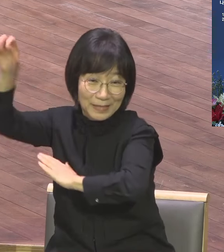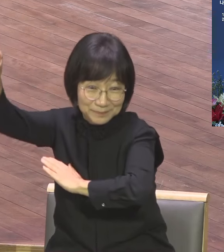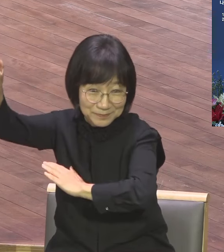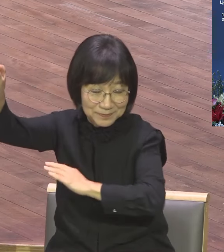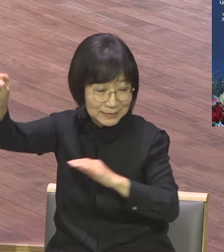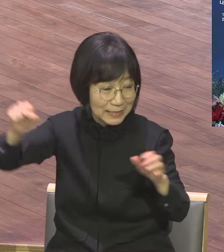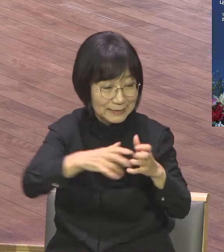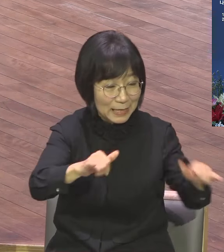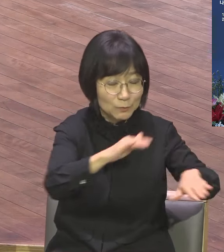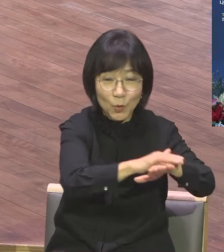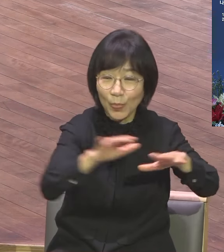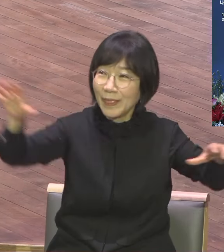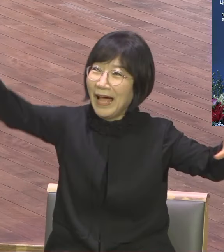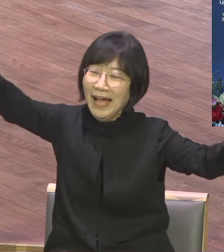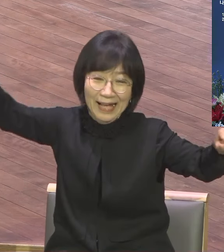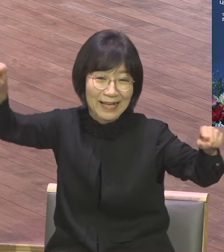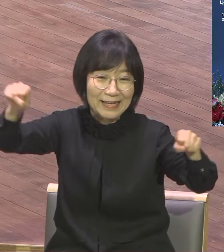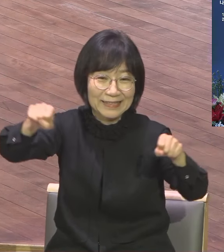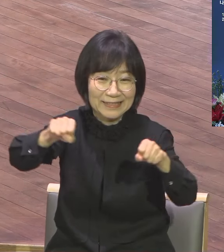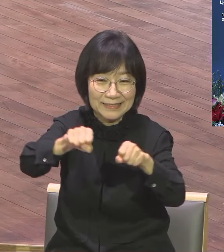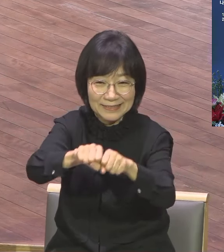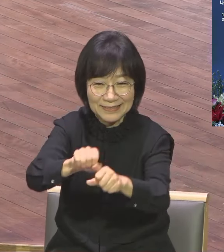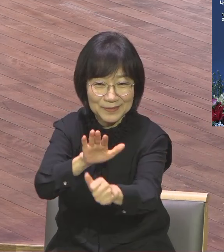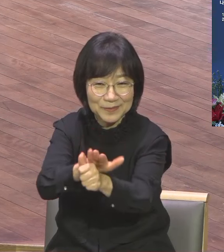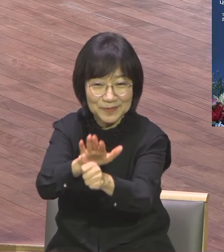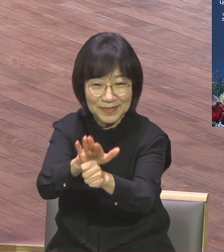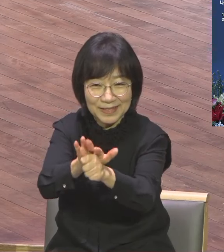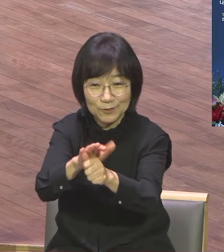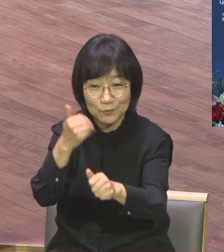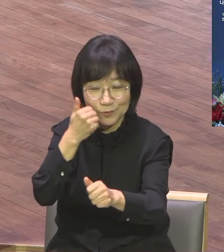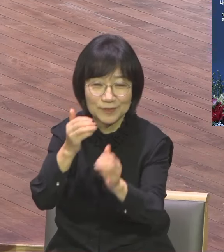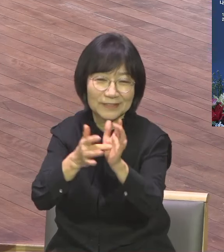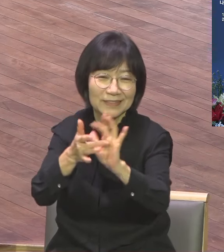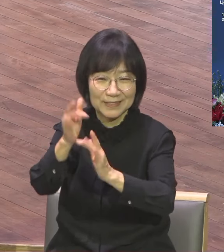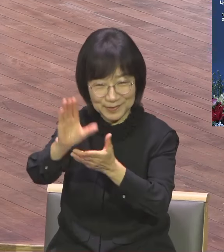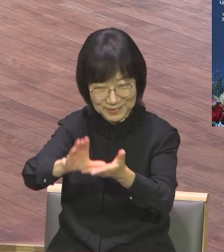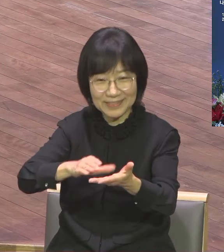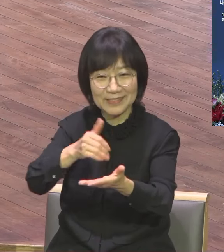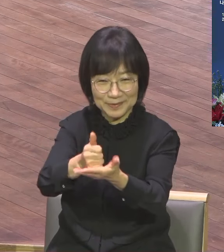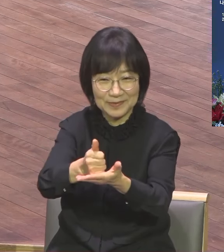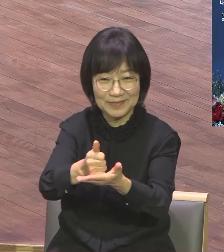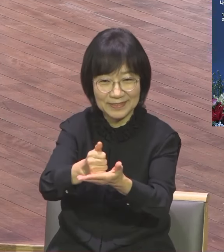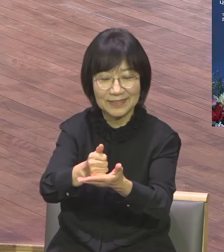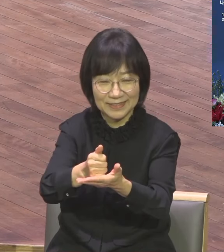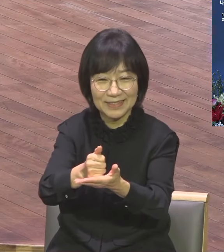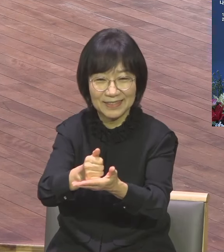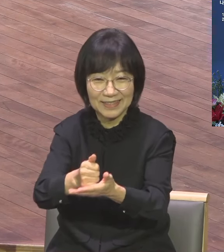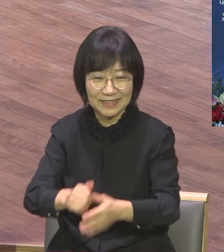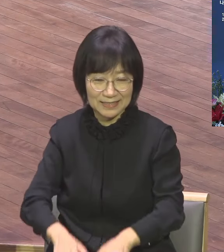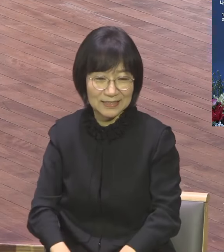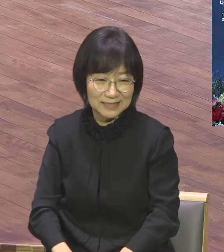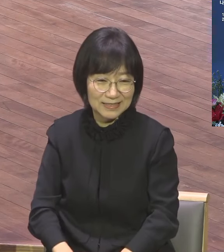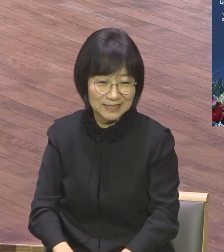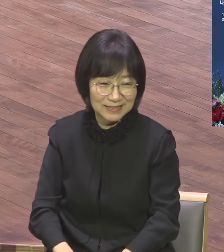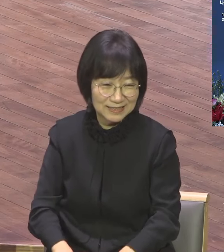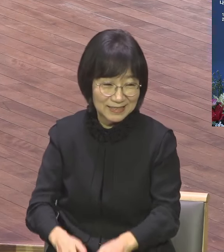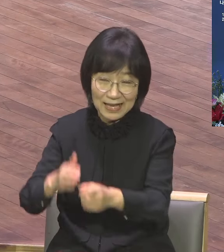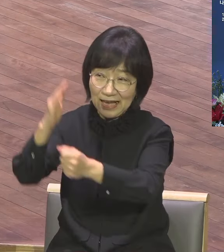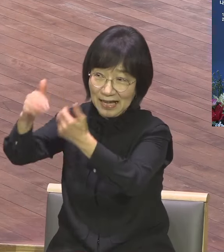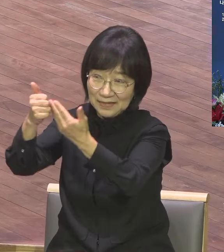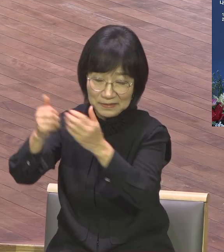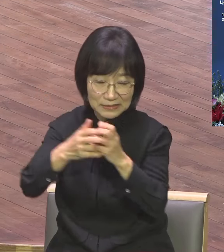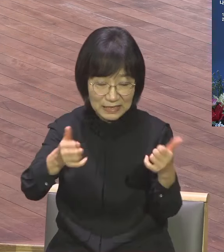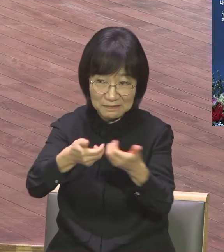손잡고 화해하라고 화해를 시킨 피스메이커, 화평케 하는. 그래서 하나님과